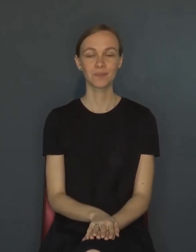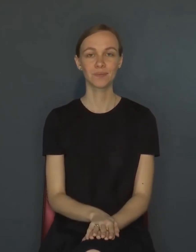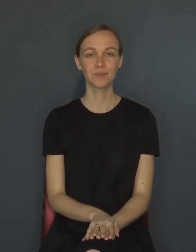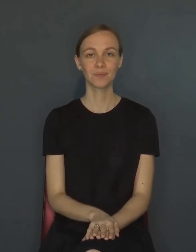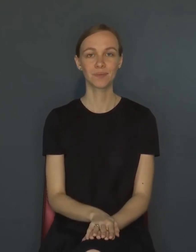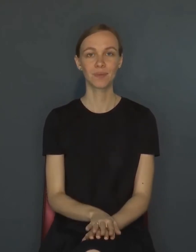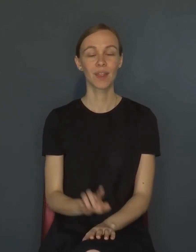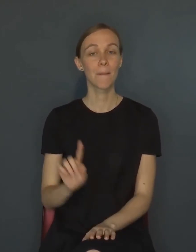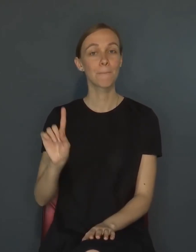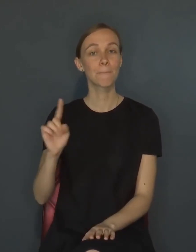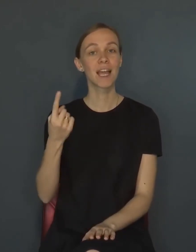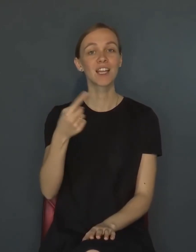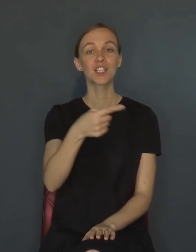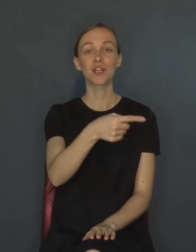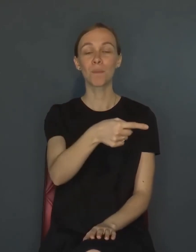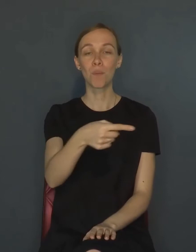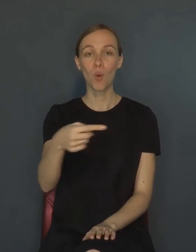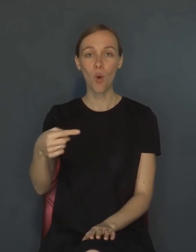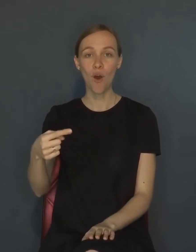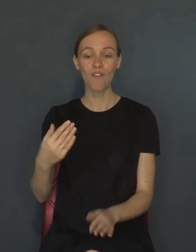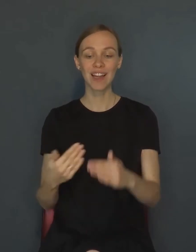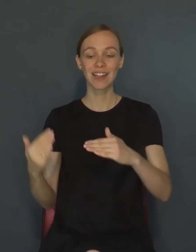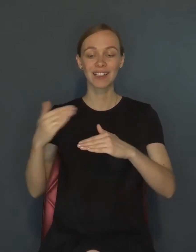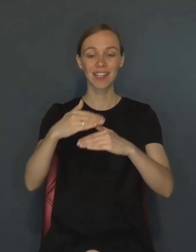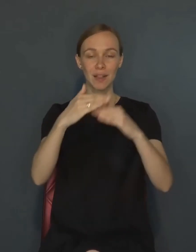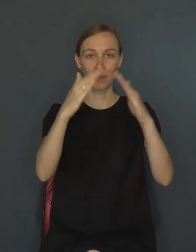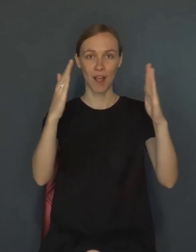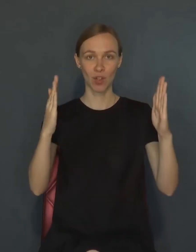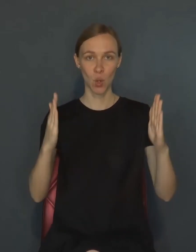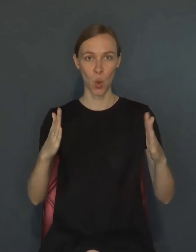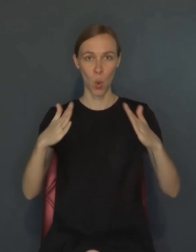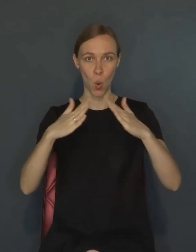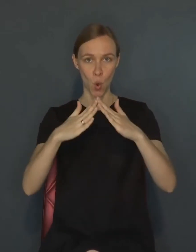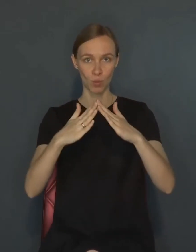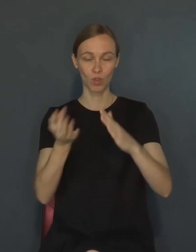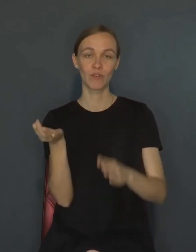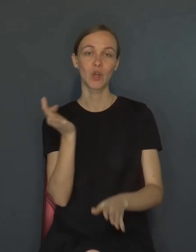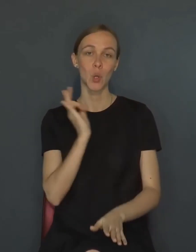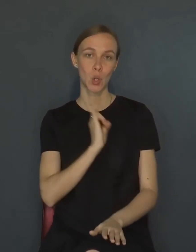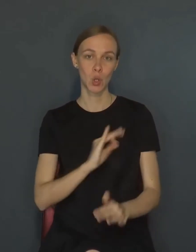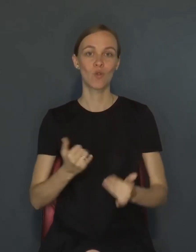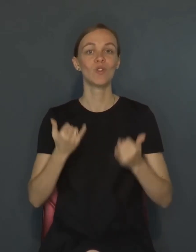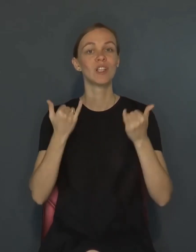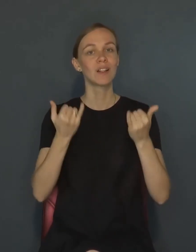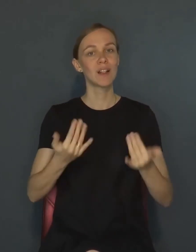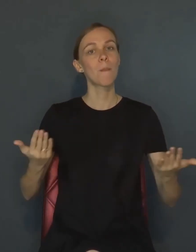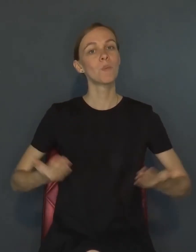Перший поверх надбравного корпусу використовувався для проживання прислуги та